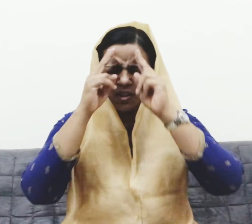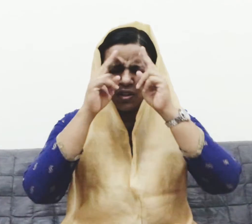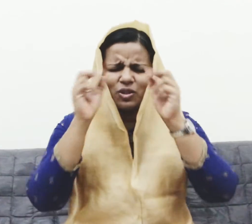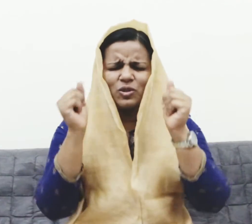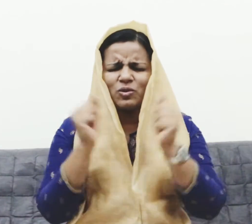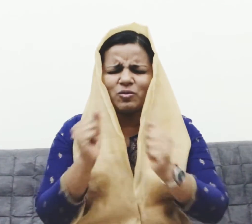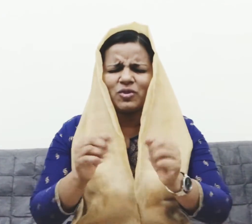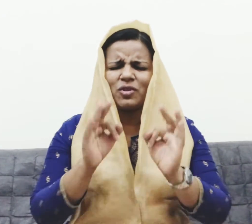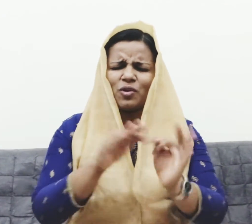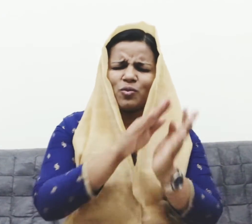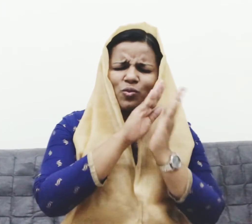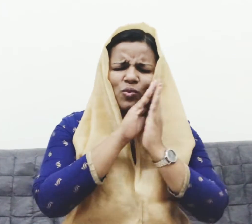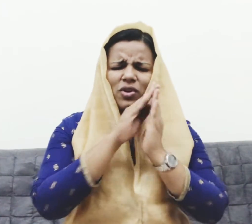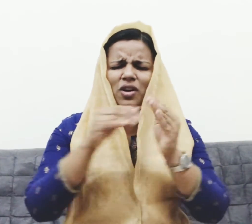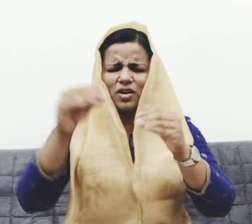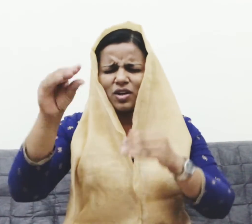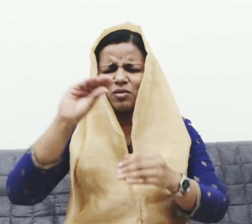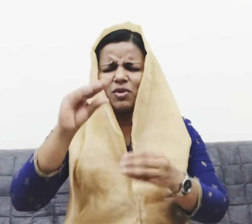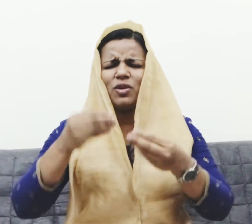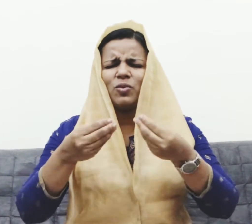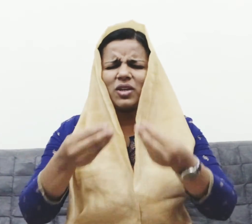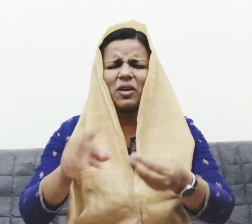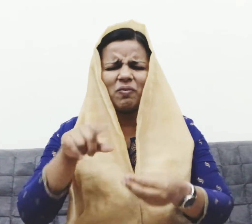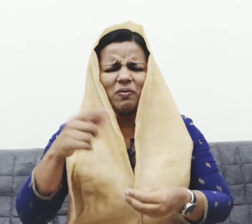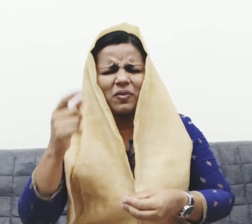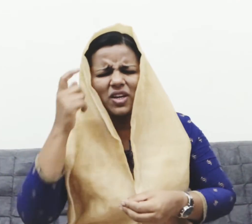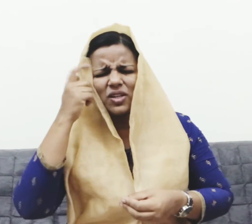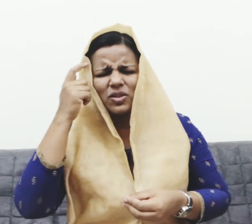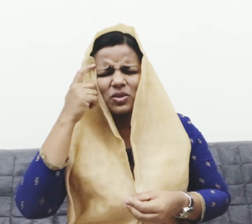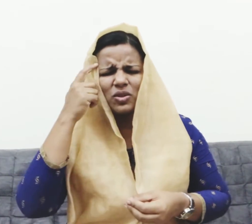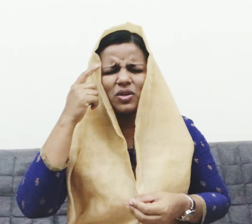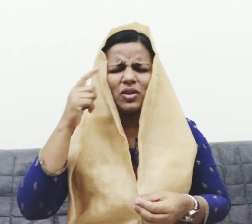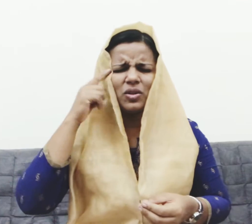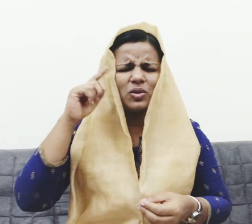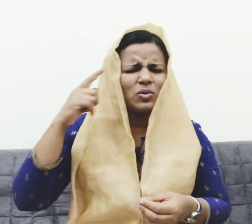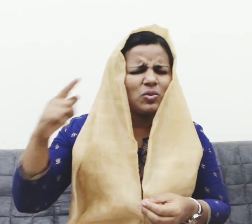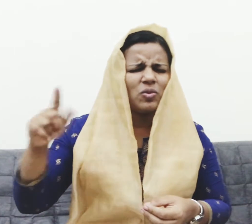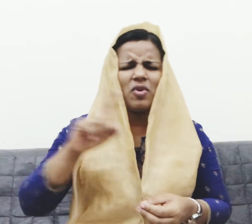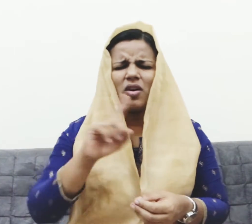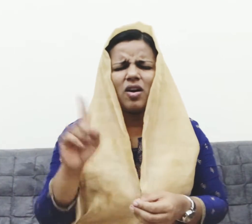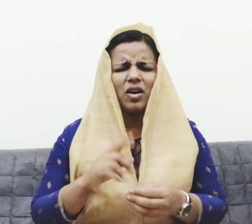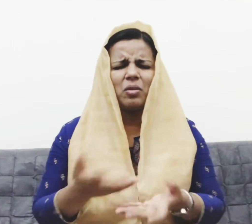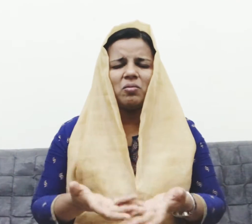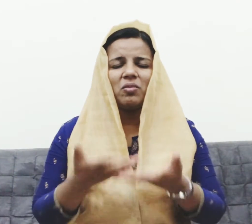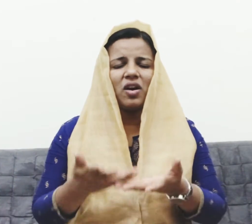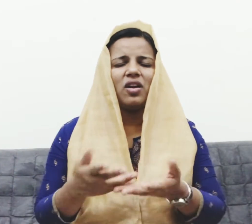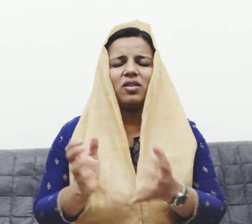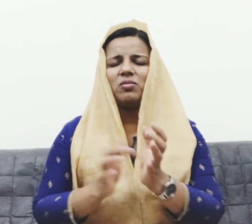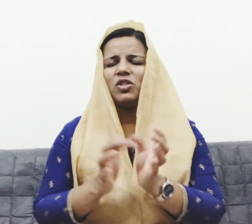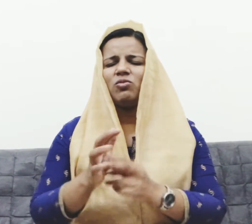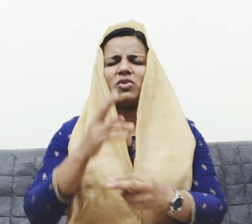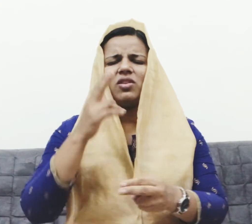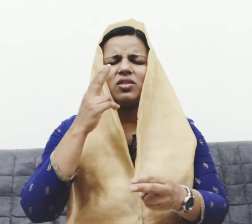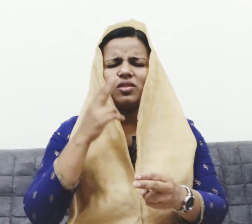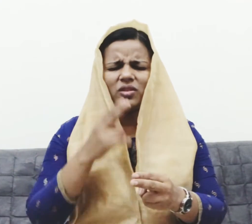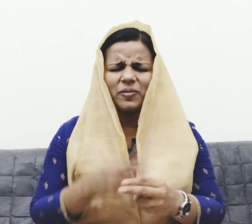സ്വസ്ഥമായി ഉറങ്ങുവാനുള്ള കൃപ കർത്താവ് കൊടുക്കണം. ആമേൻ. രാത്രിയിൽ വേണ്ടാത്ത സ്വപ്നങ്ങൾ കണ്ട് ഭാരപ്പെടുന്നവർക്ക് വേണ്ടി പ്രാർത്ഥിക്കുന്നു. യേശു ക്രിസ്തുവിൻ്റെ നാമത്തിൽ